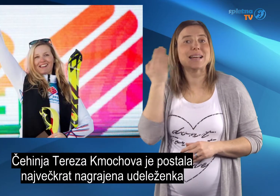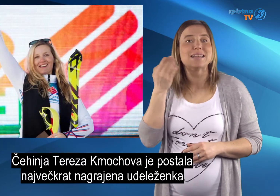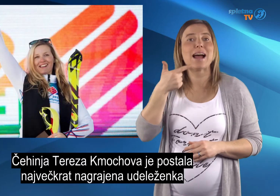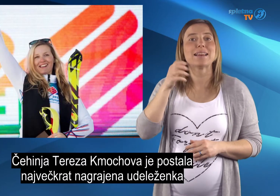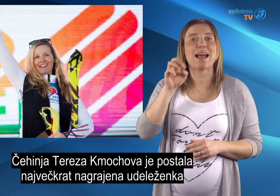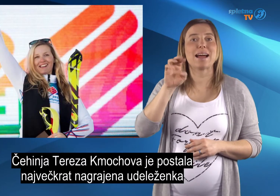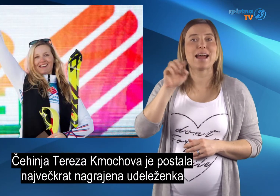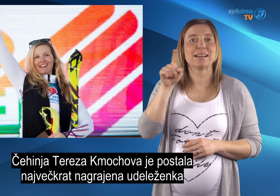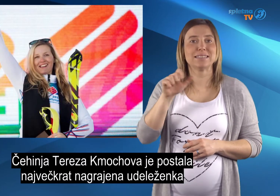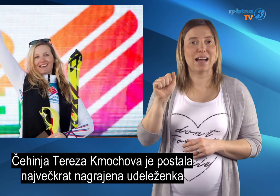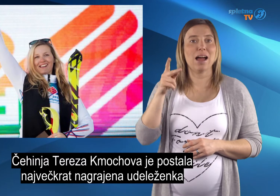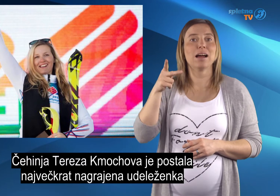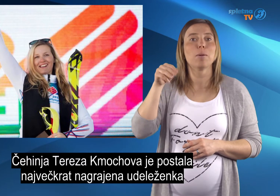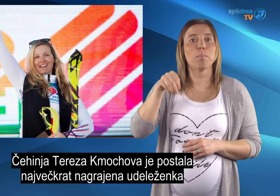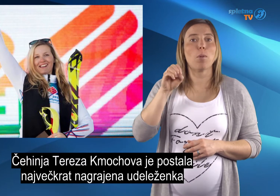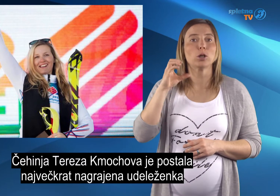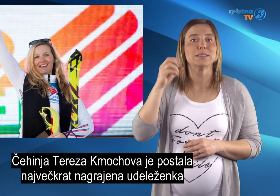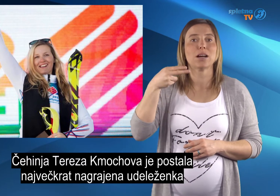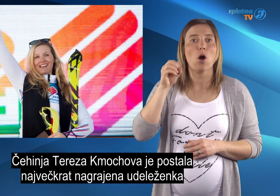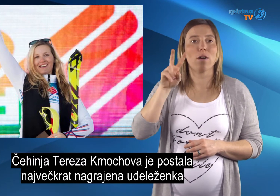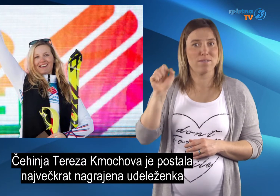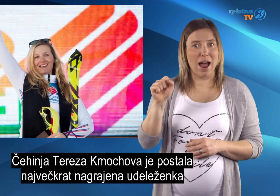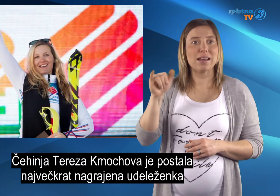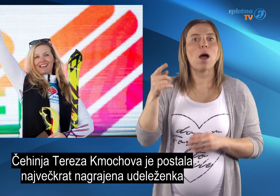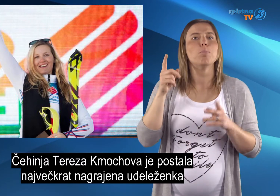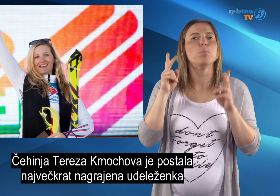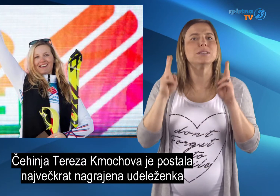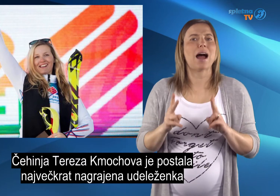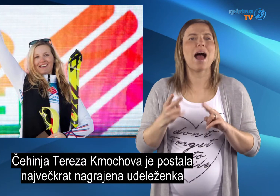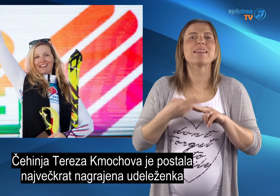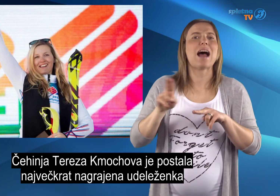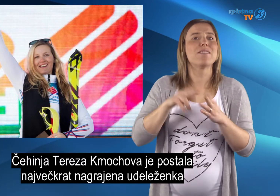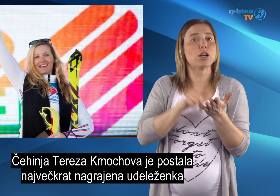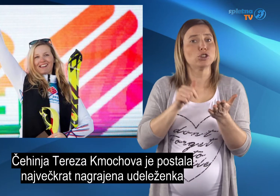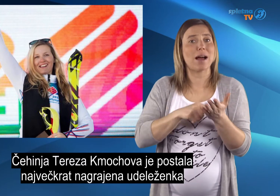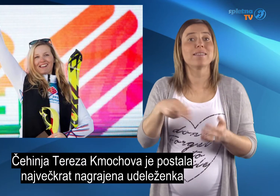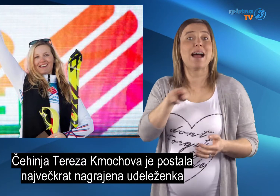Čehinja Tereza Kmohova je postala največkrat nagrajena udeleženka teh olimpijskih iger gluhih.